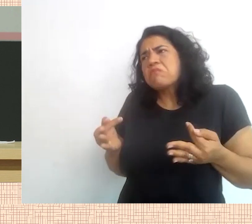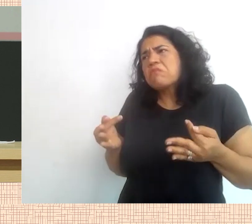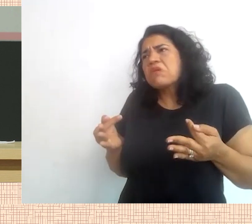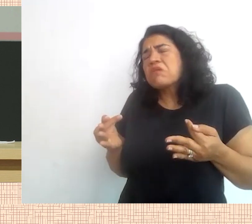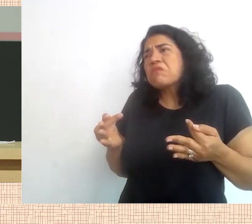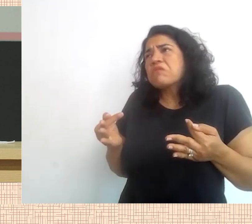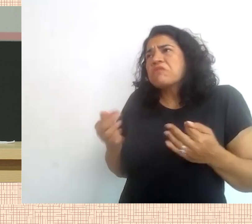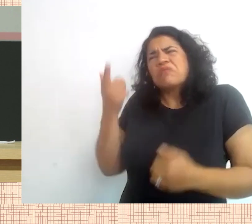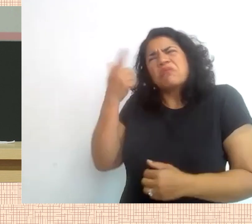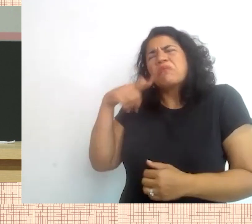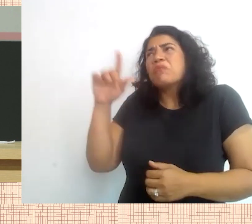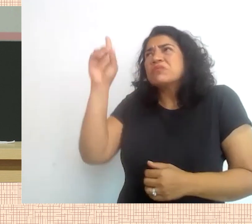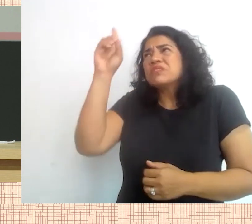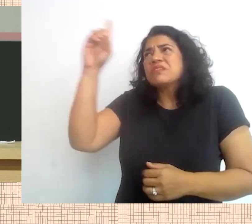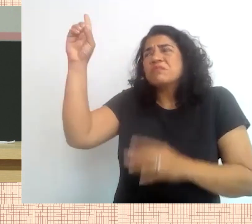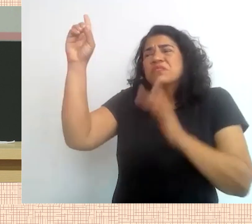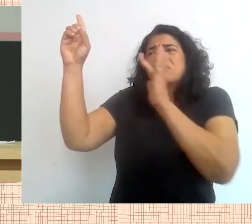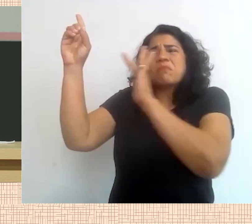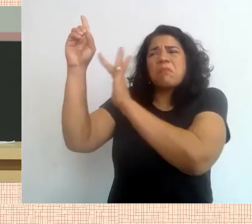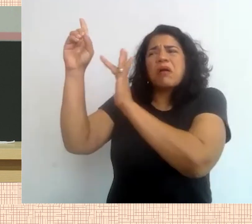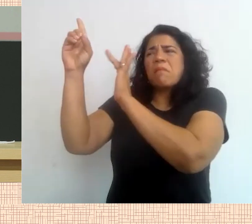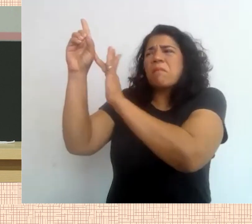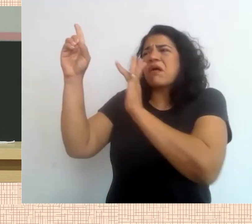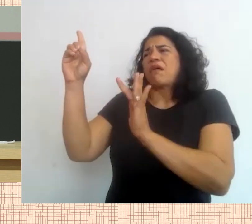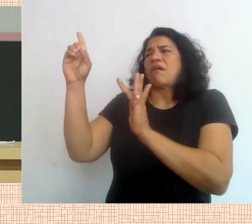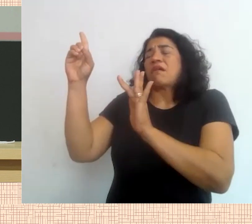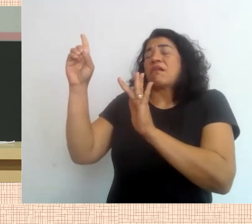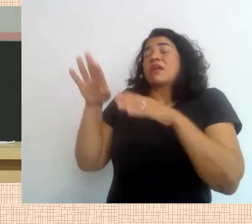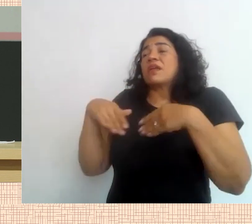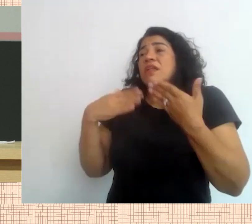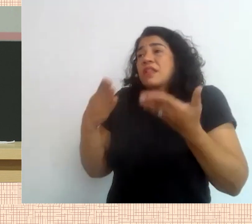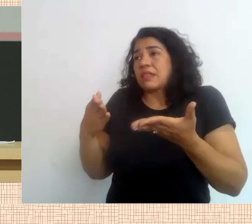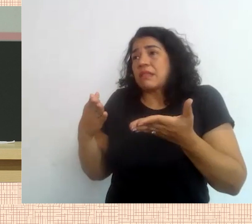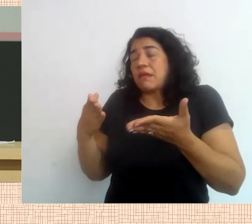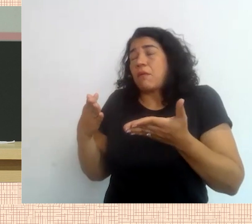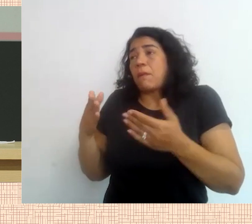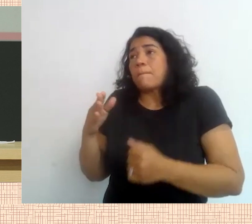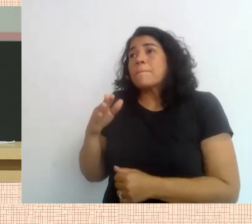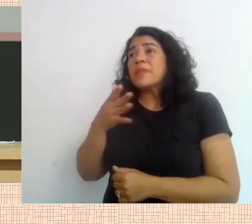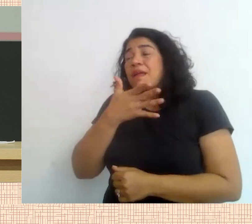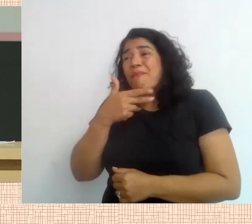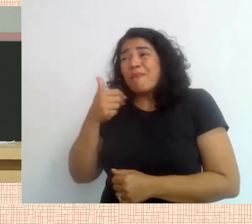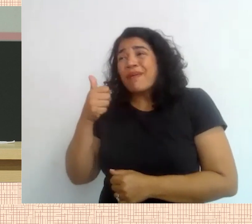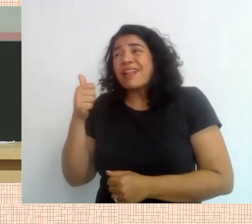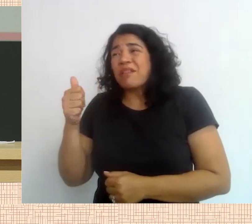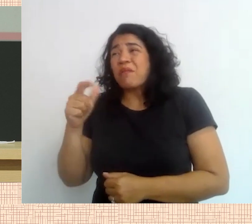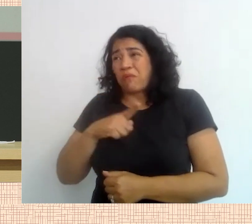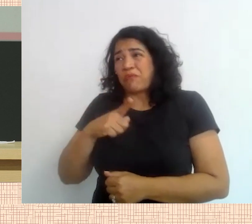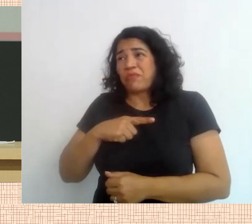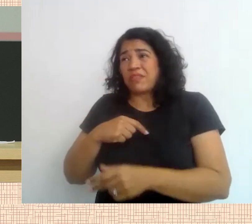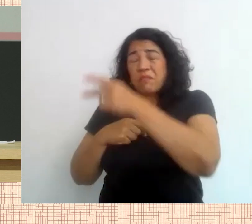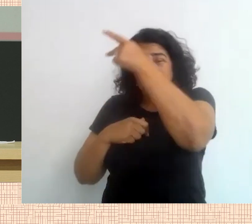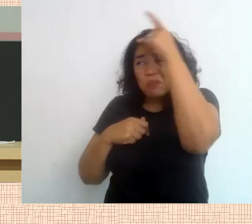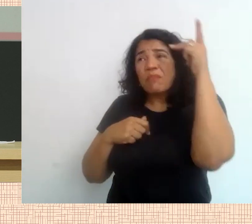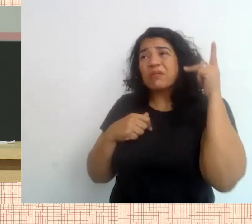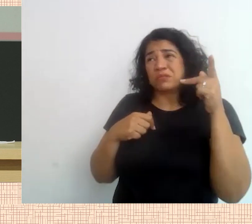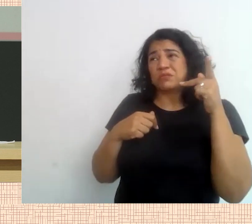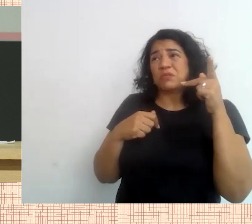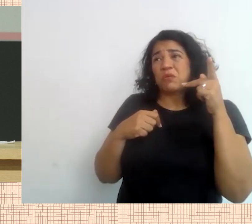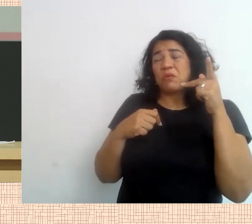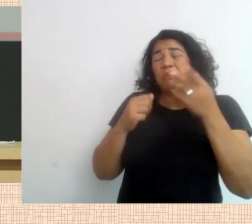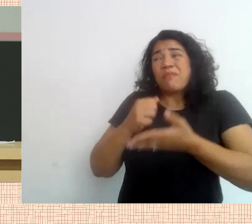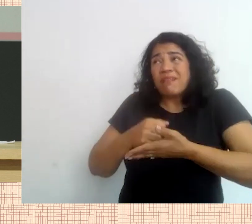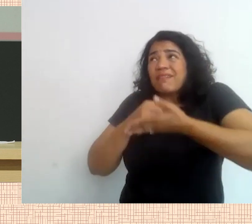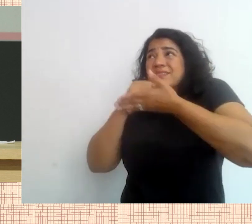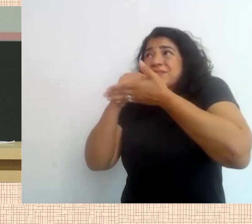recorremos a anjos para interceder a favor de nós junto a Deus. Também essa é outra forma do surgimento da